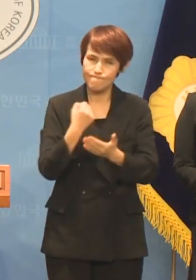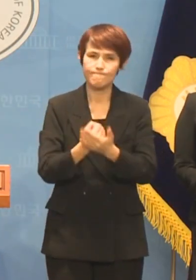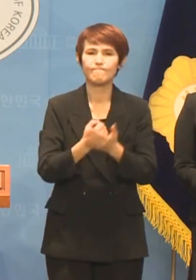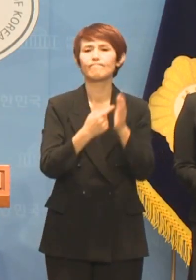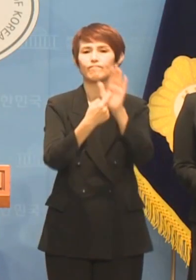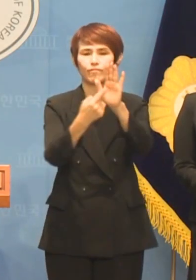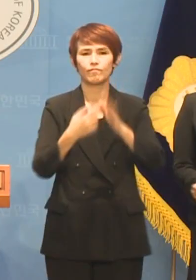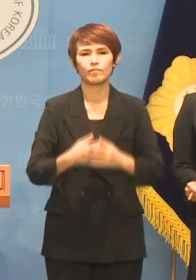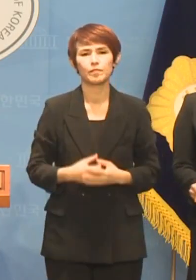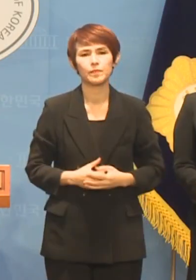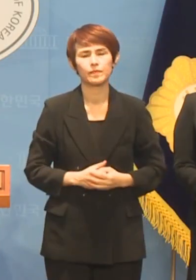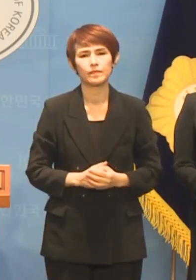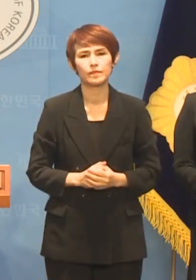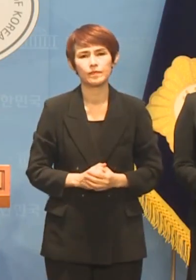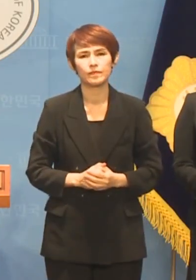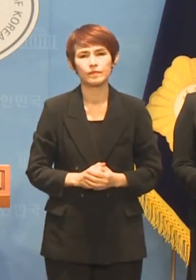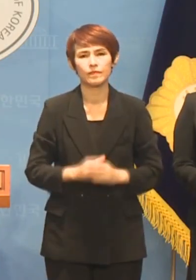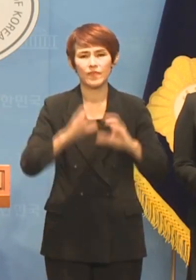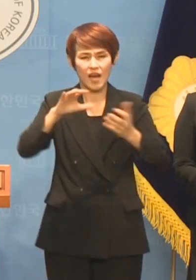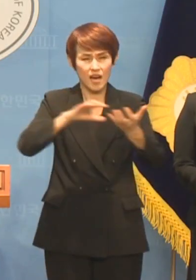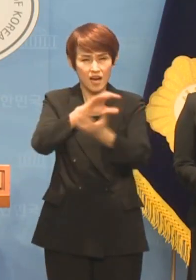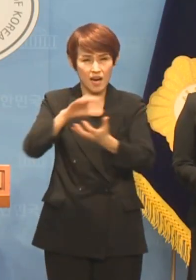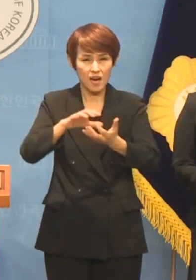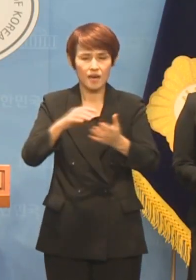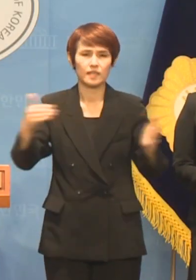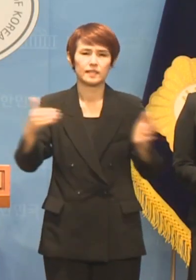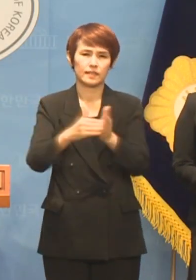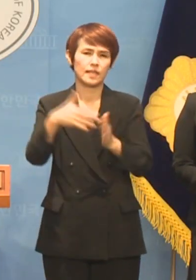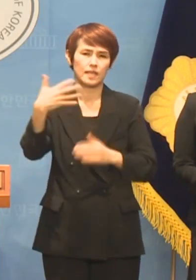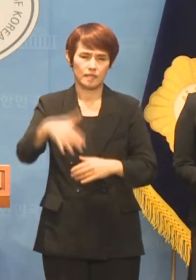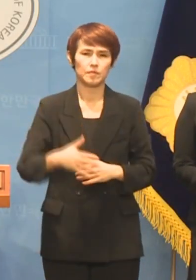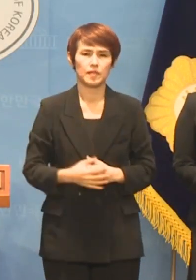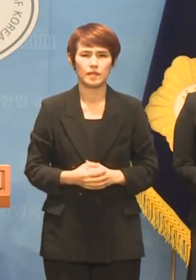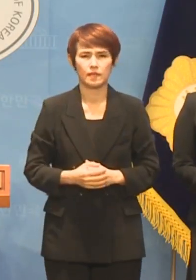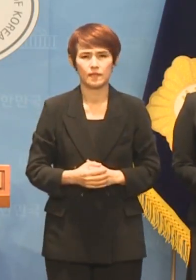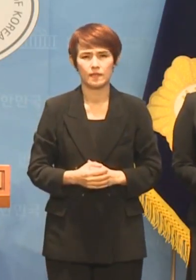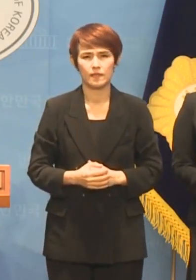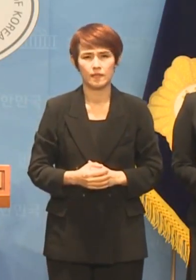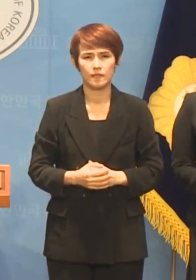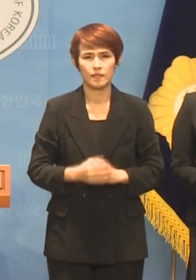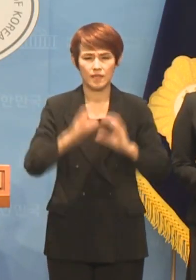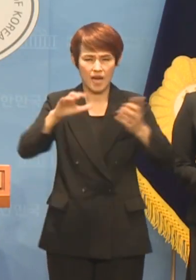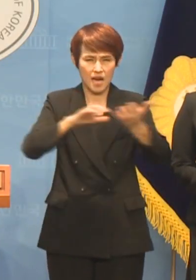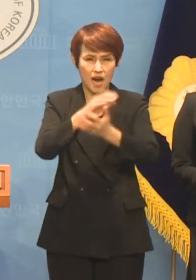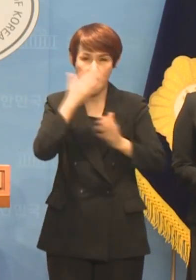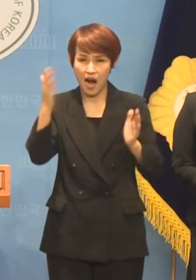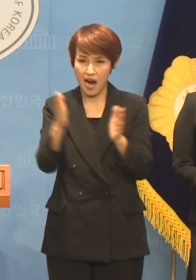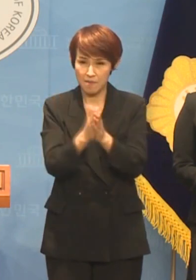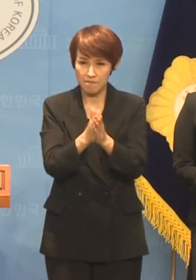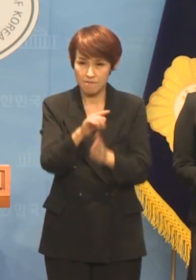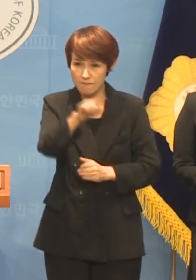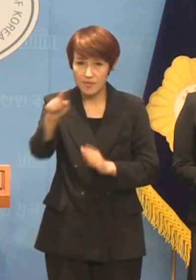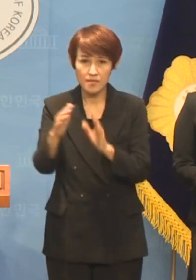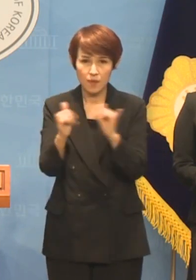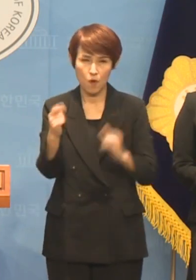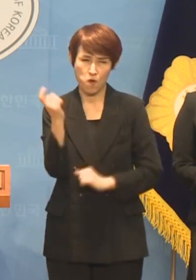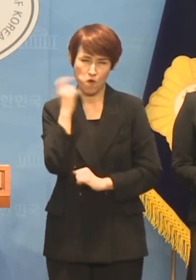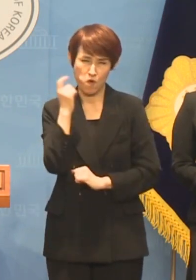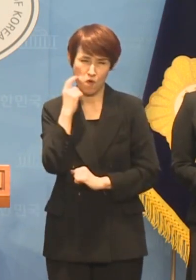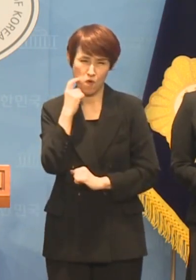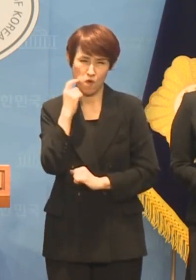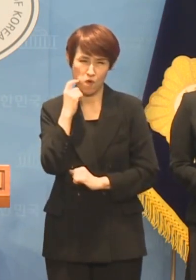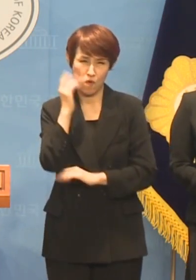표합니다. 내란은 아직 끝나지 않았습니다. 내란 동조 세력의 거짓